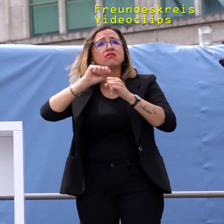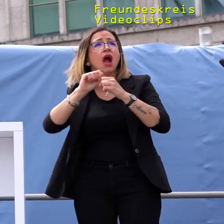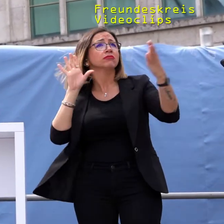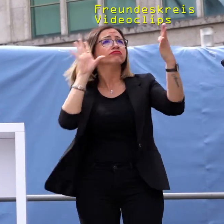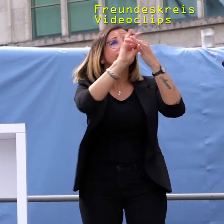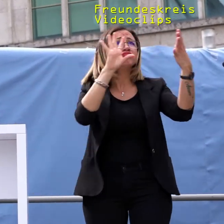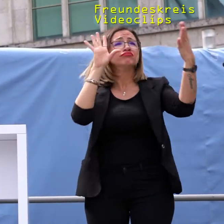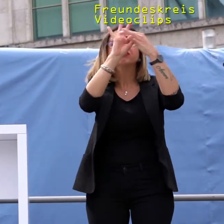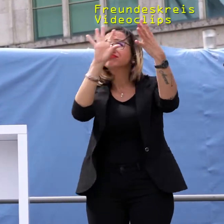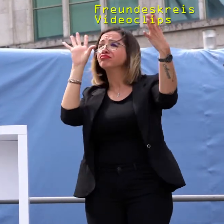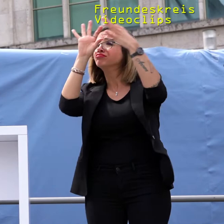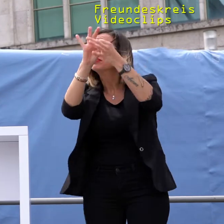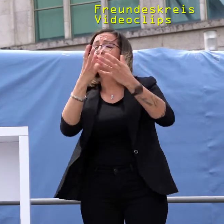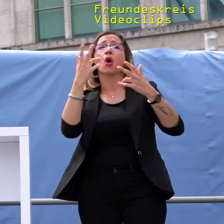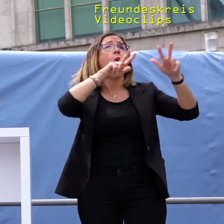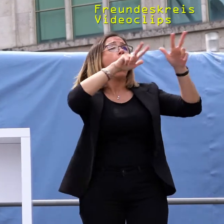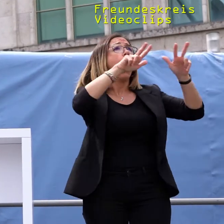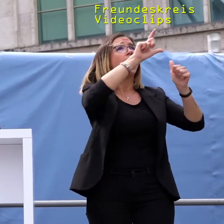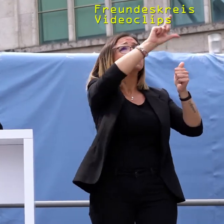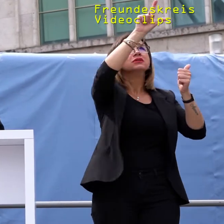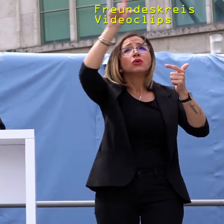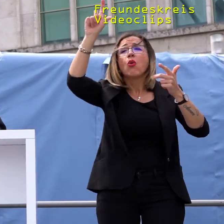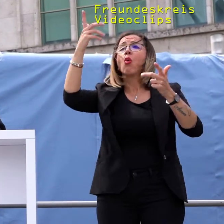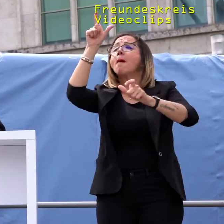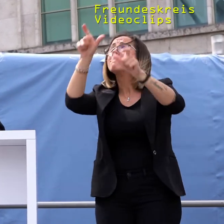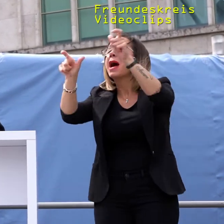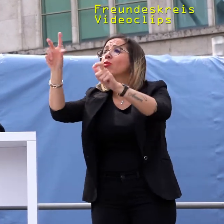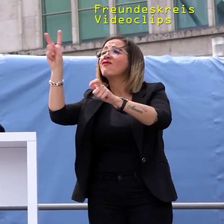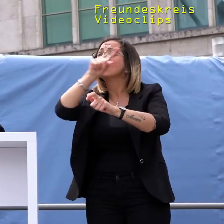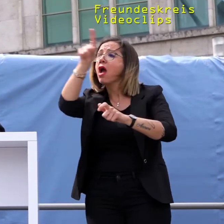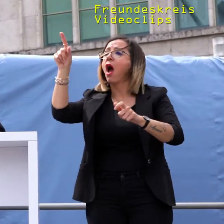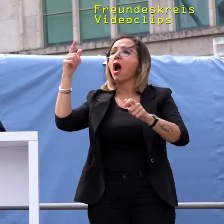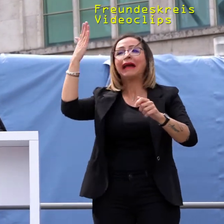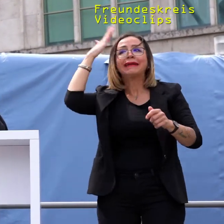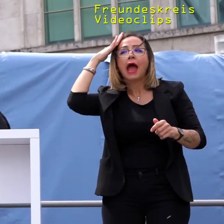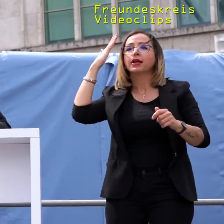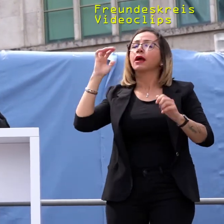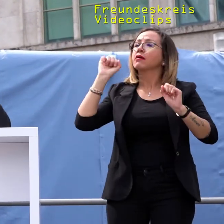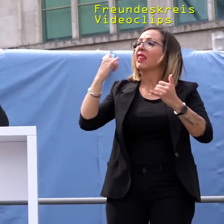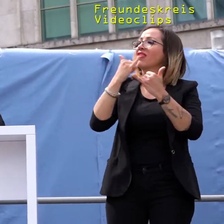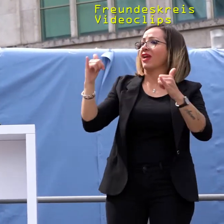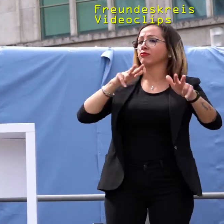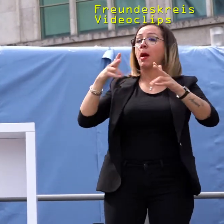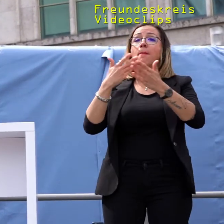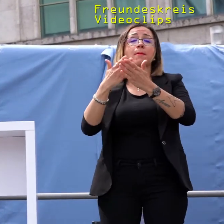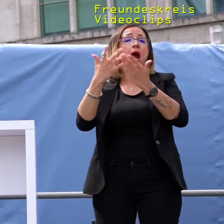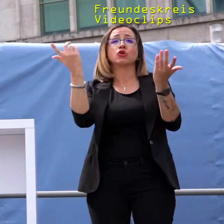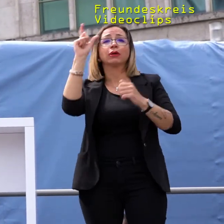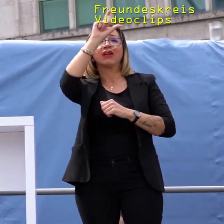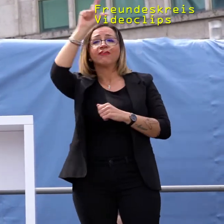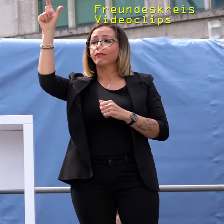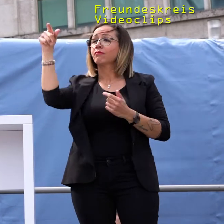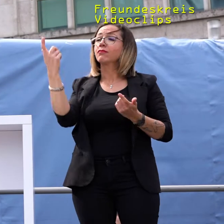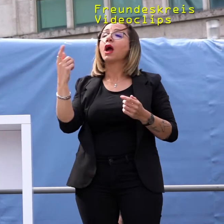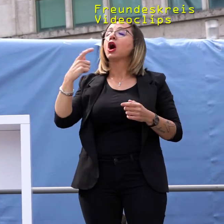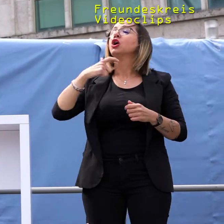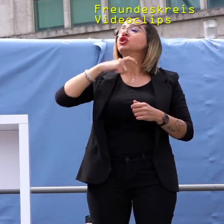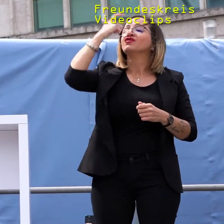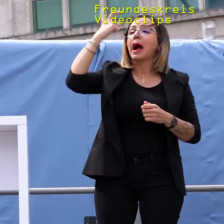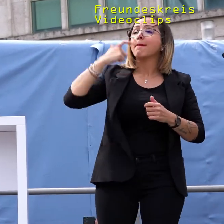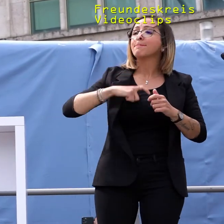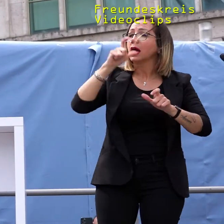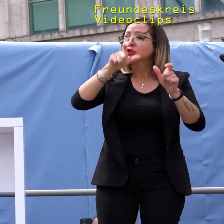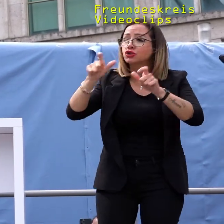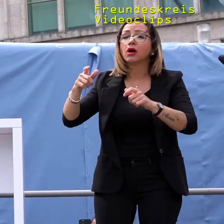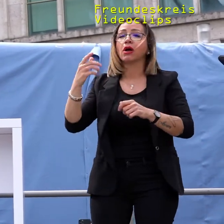euch Personen, Organisationen, die euch konkrete Handlungsvorschläge bieten können. Beispielsweise die Initiative Schwarze Menschen in Deutschland, Each